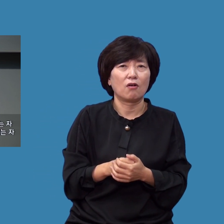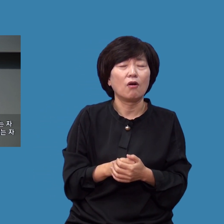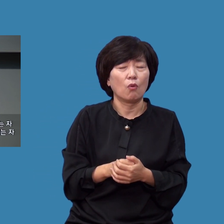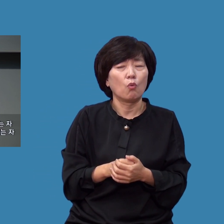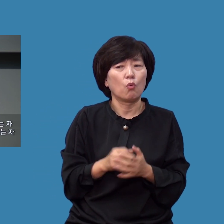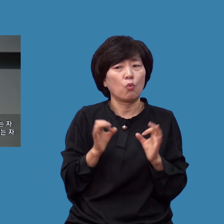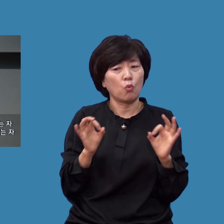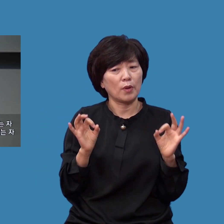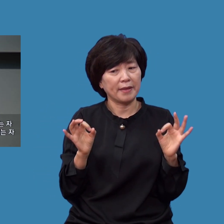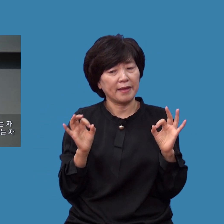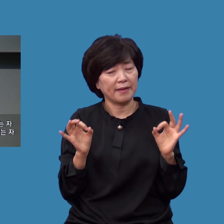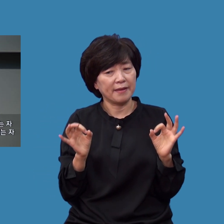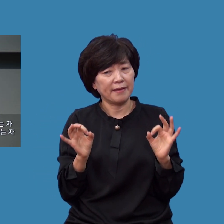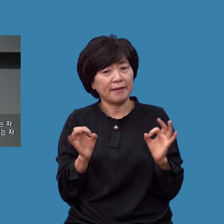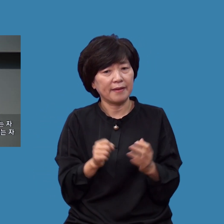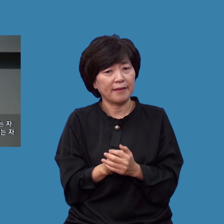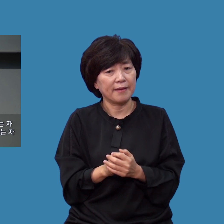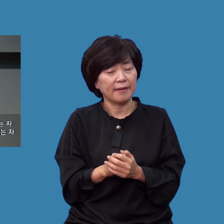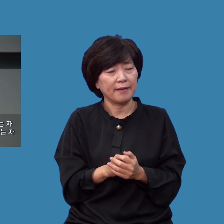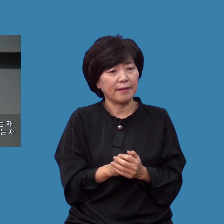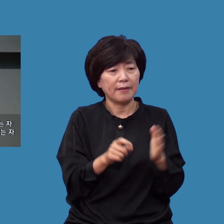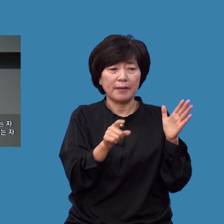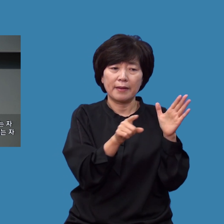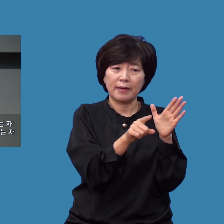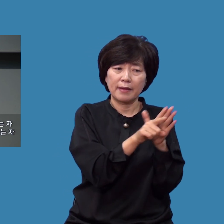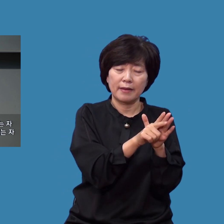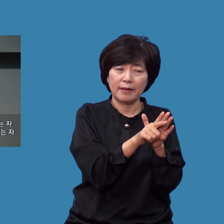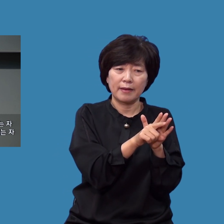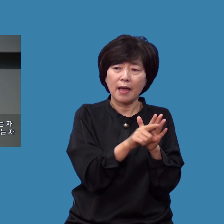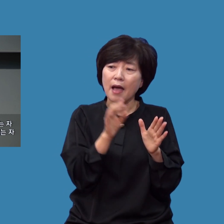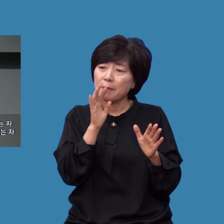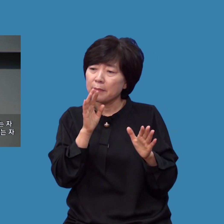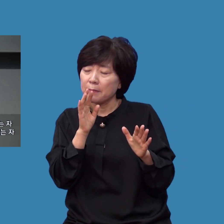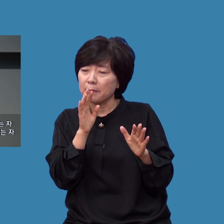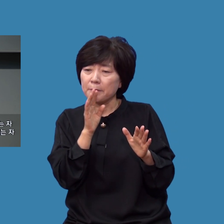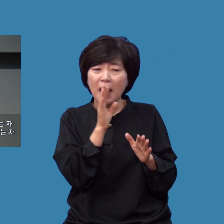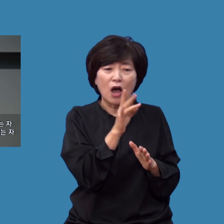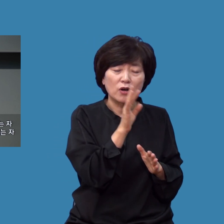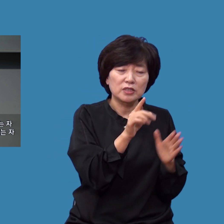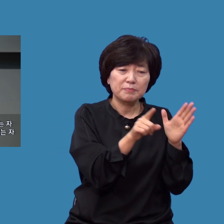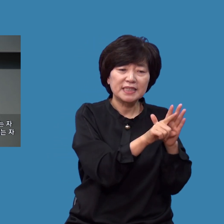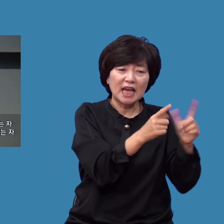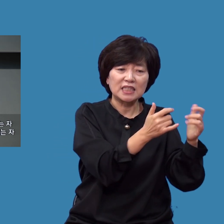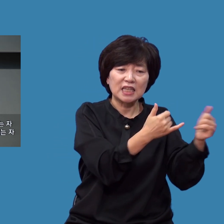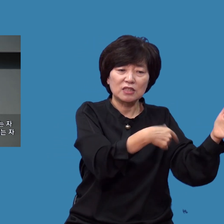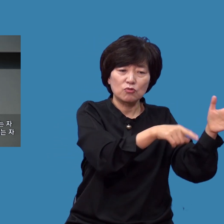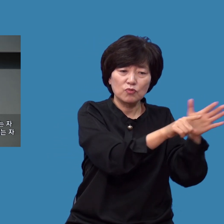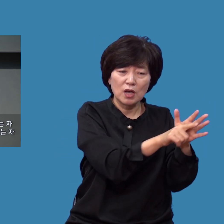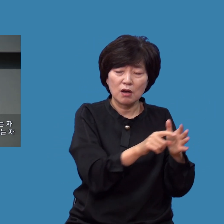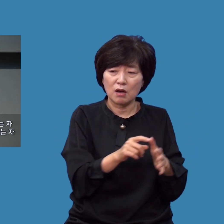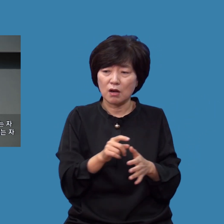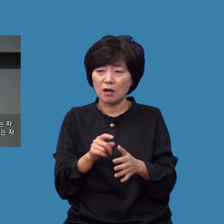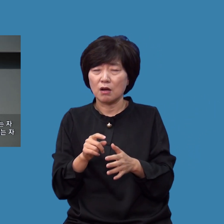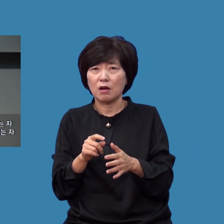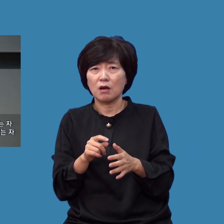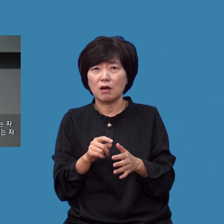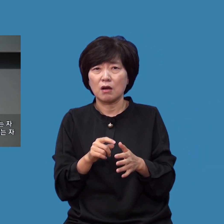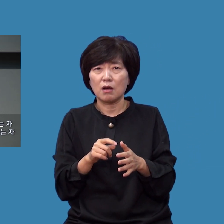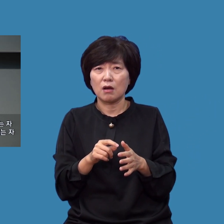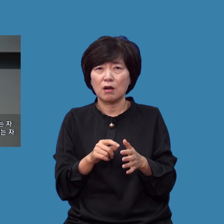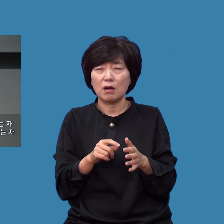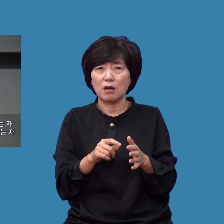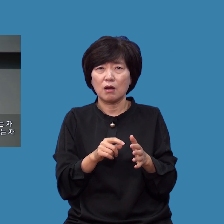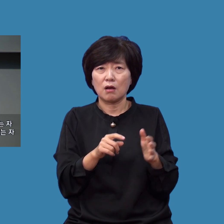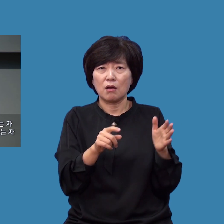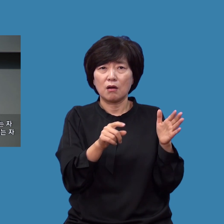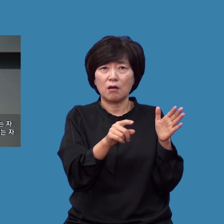오케이, 예언은 믿는 자들을 위해서 주시는 은사고 방언은 믿지 않는 자들을 위해서 주시는 은사래요. 그렇죠? 방언은 믿는 자가 아니고